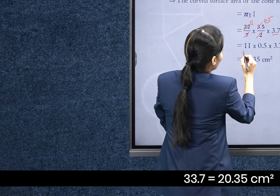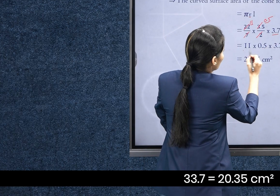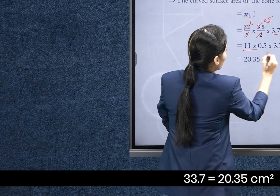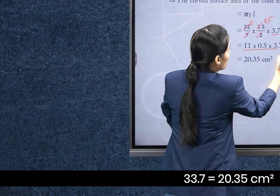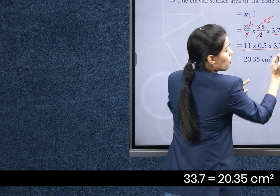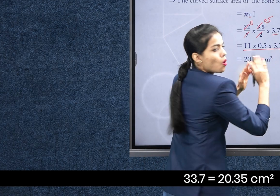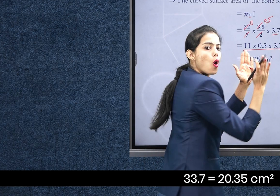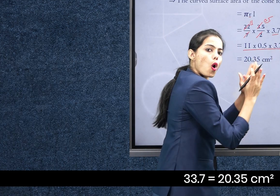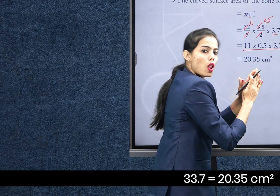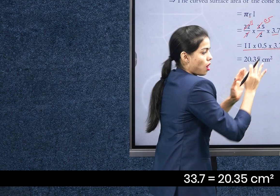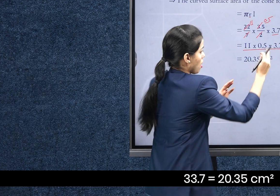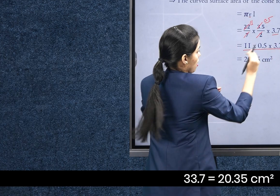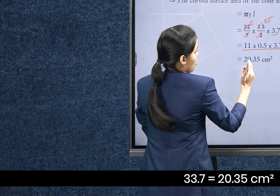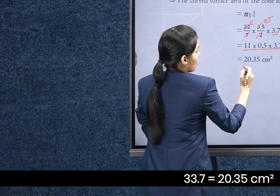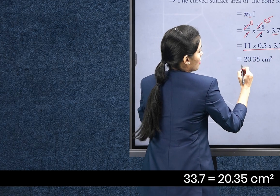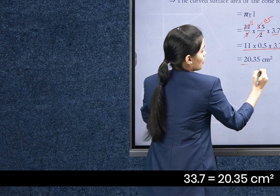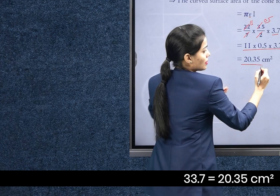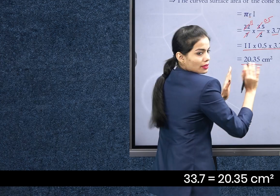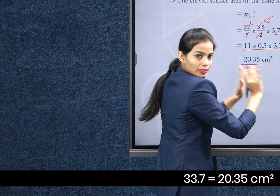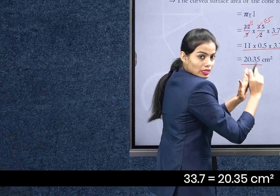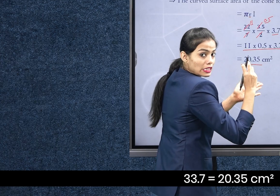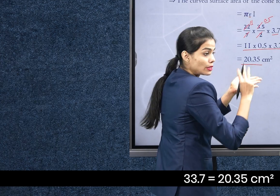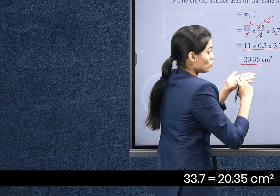33.7 बरोबर 20.35 सेंटीमीटरचा वर्ग.